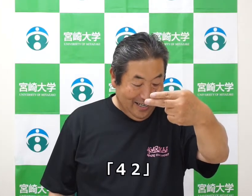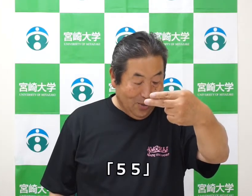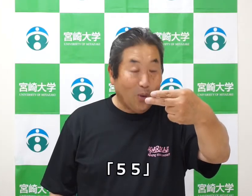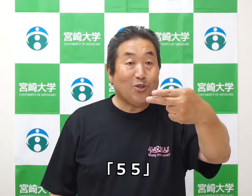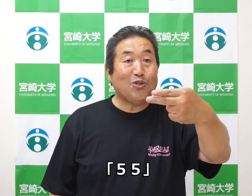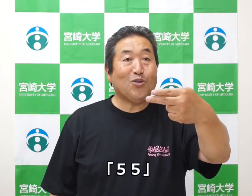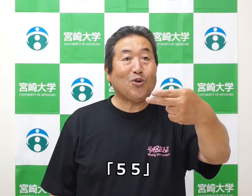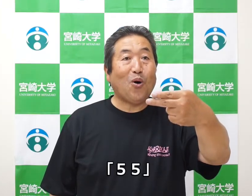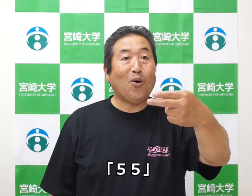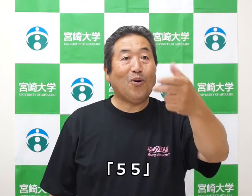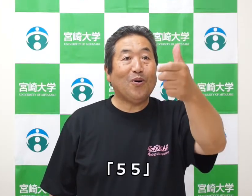55、